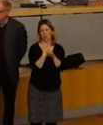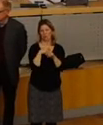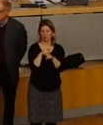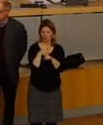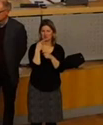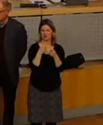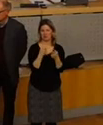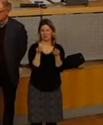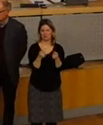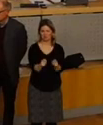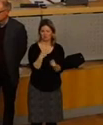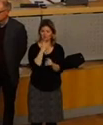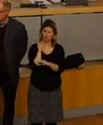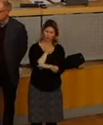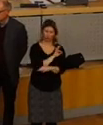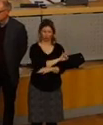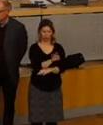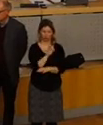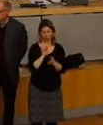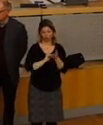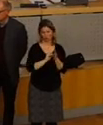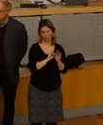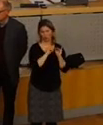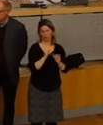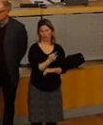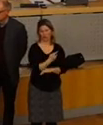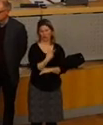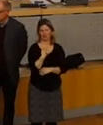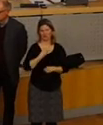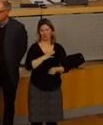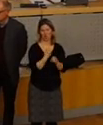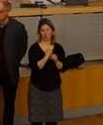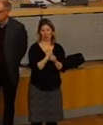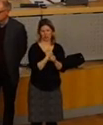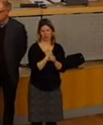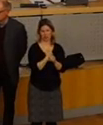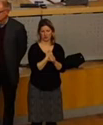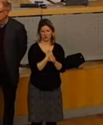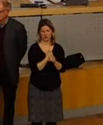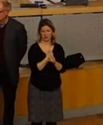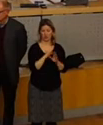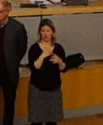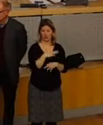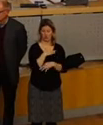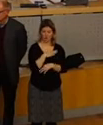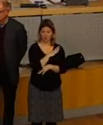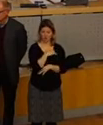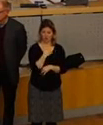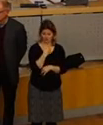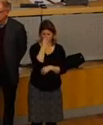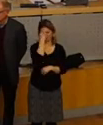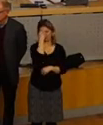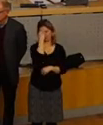konkret auch für schulprojekte und das war wirklich ein absolut auch für mich heute nach wichtiger teil die es auf